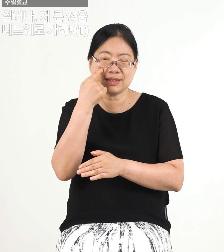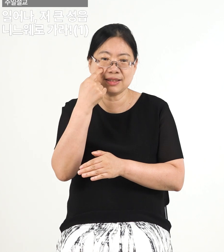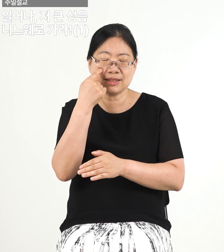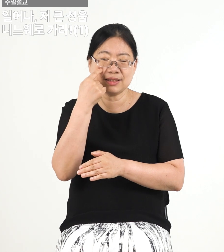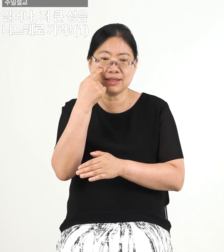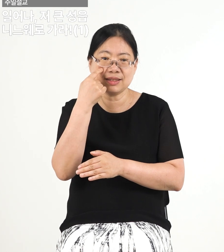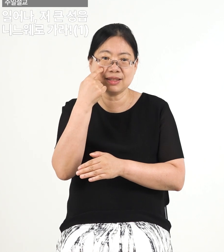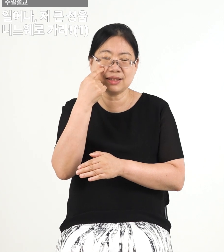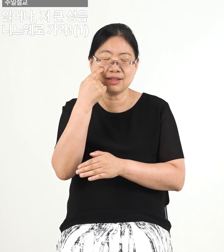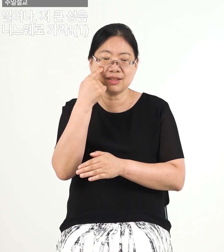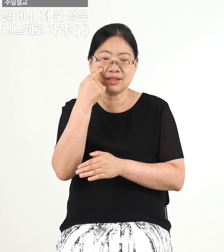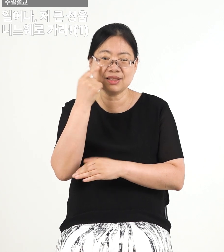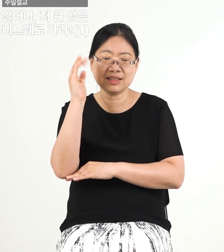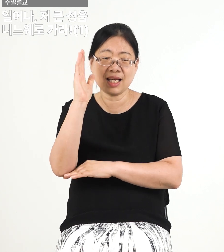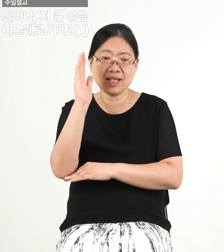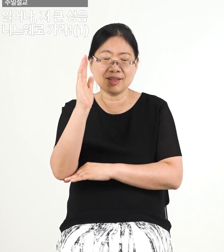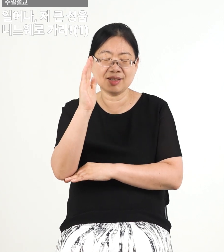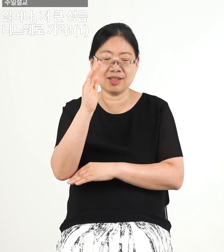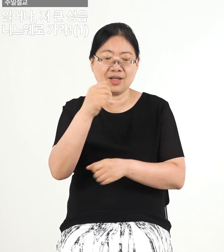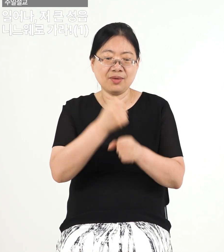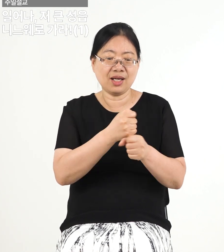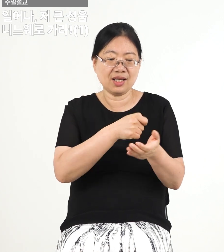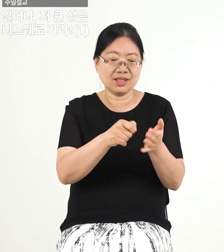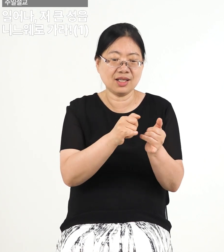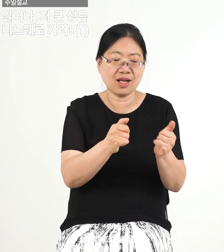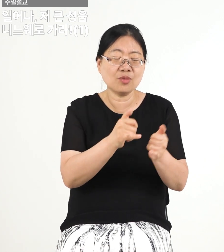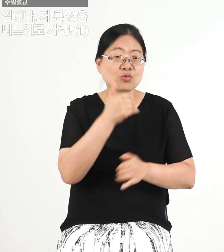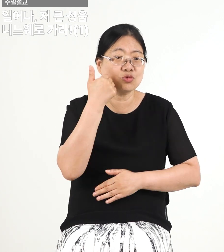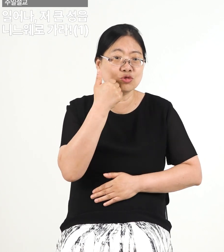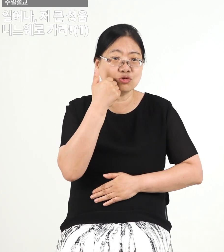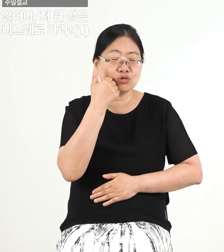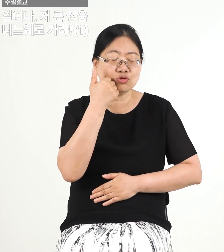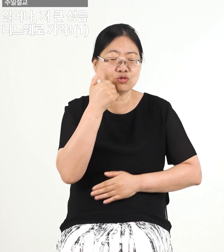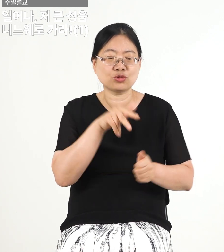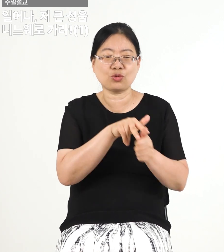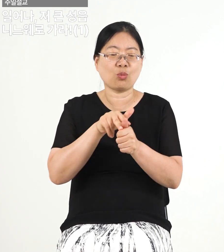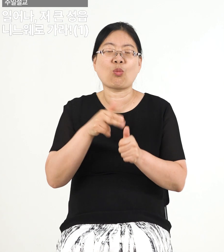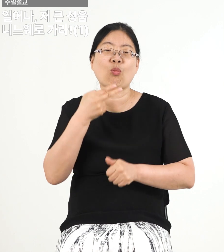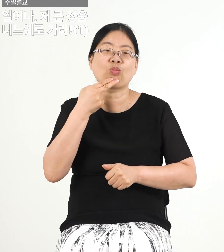근거라든지 저자가 누구냐라든지 기록이 없어요.